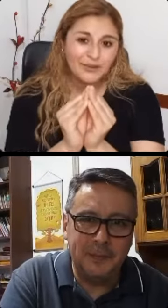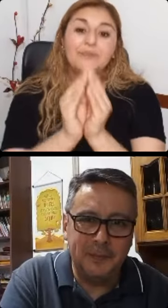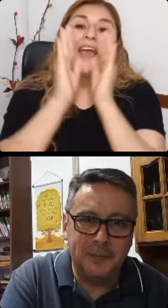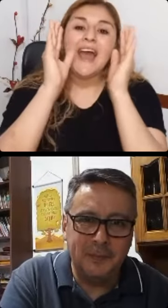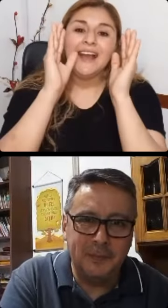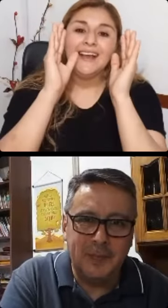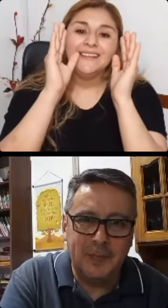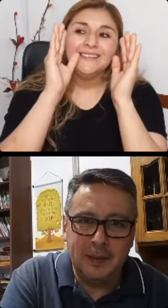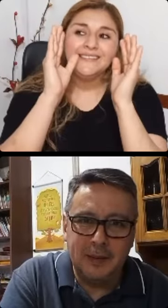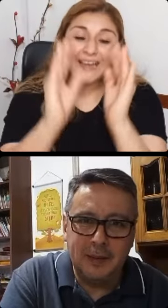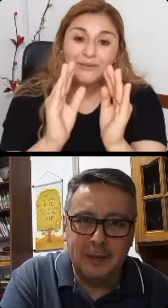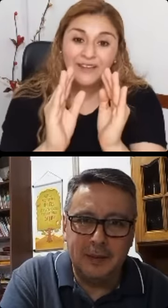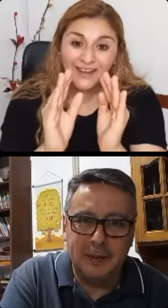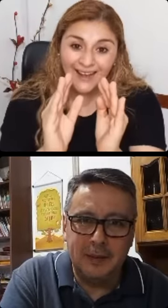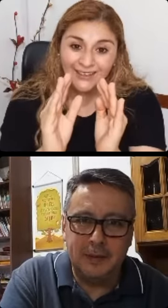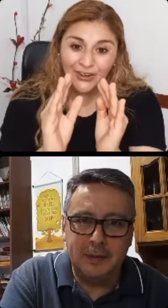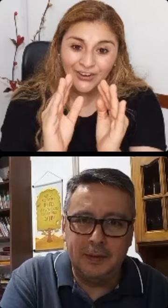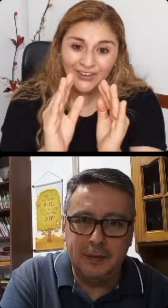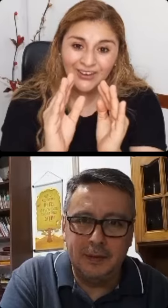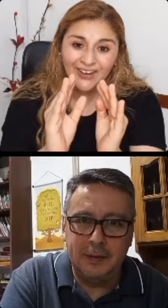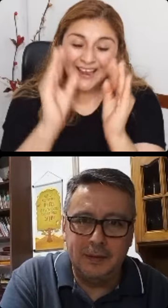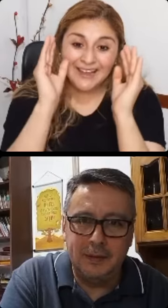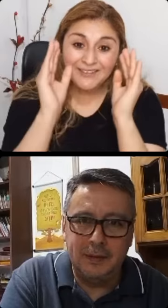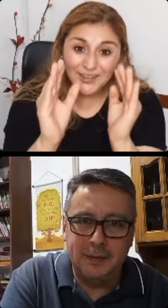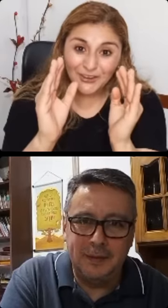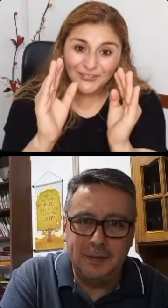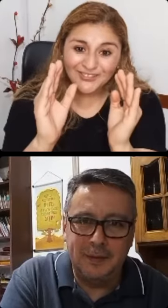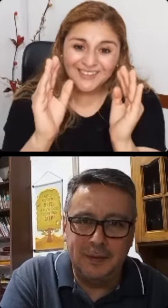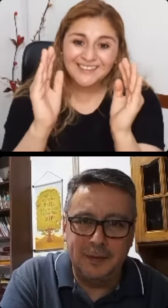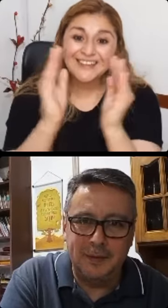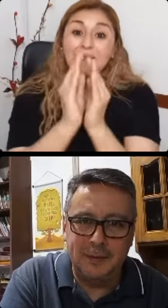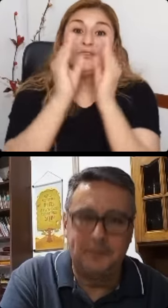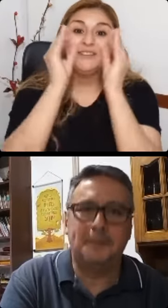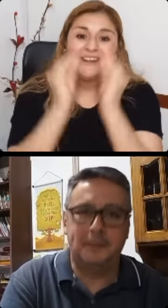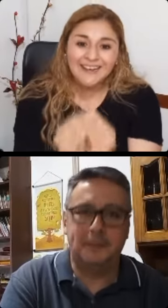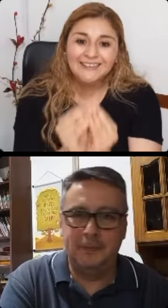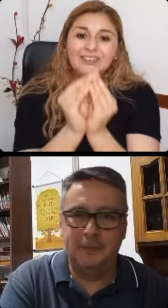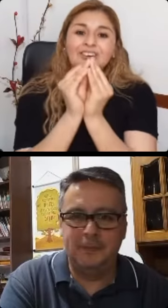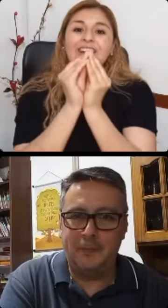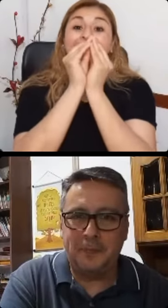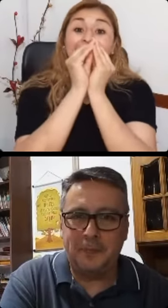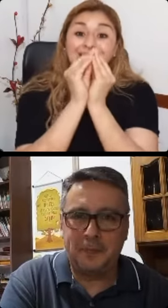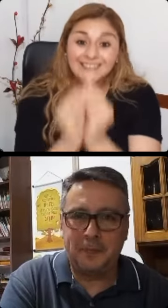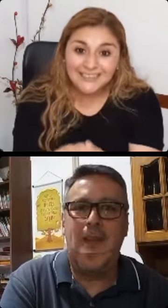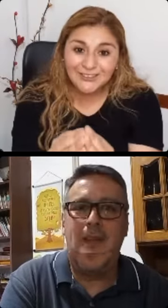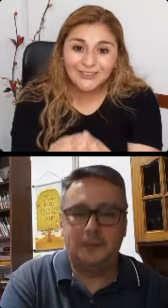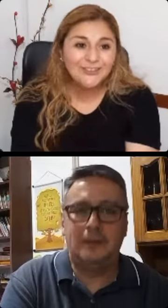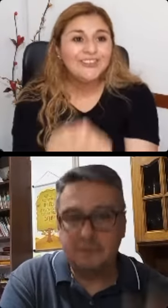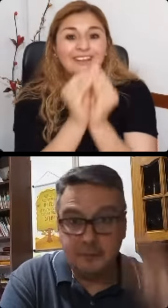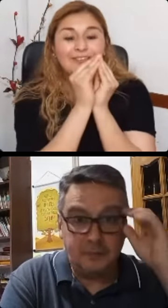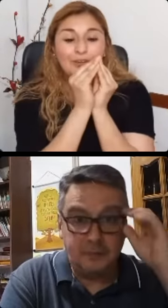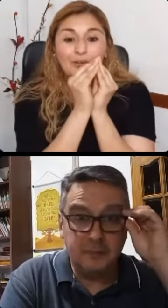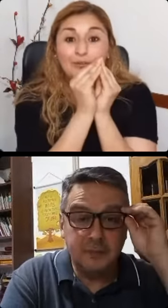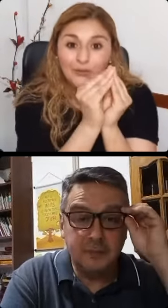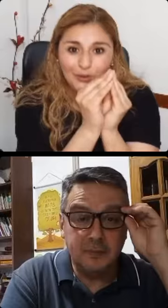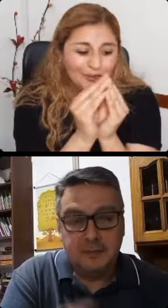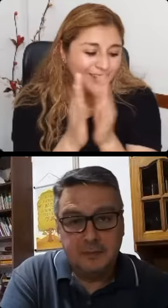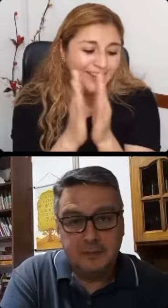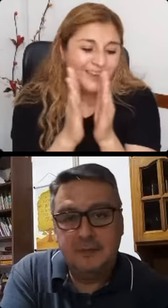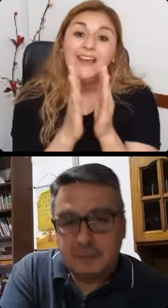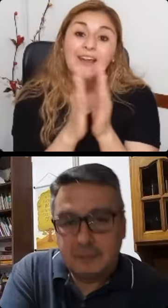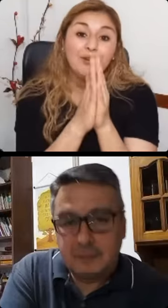hermoso sigamos trabajando en la visión sigamos trabajando ejercitándonos con